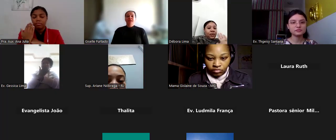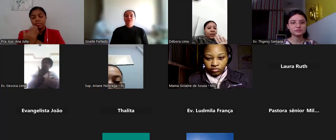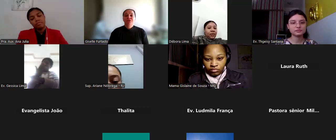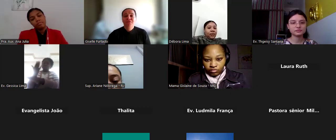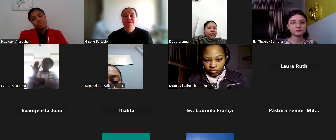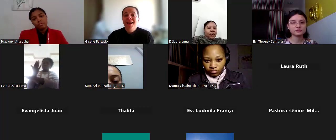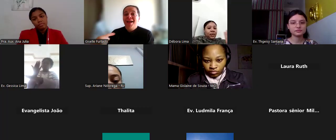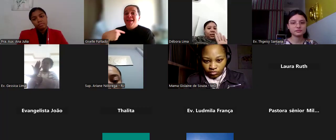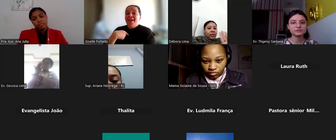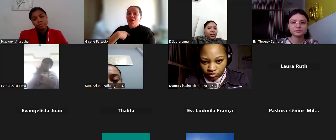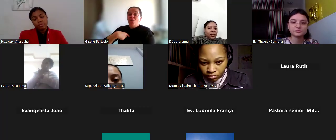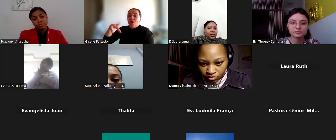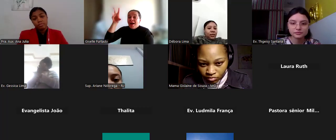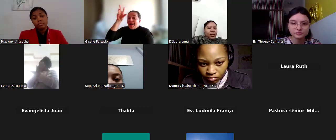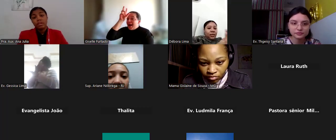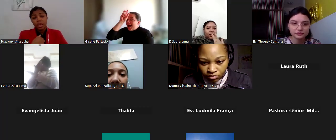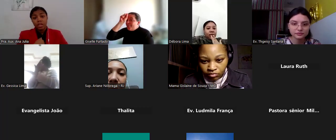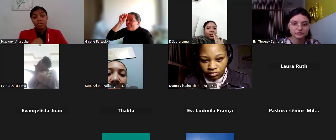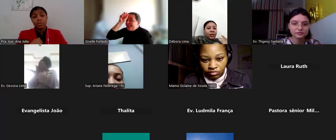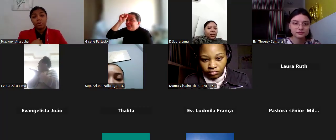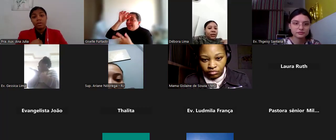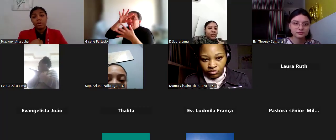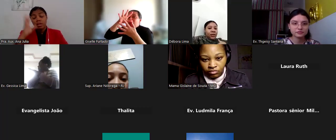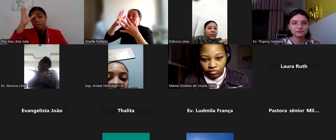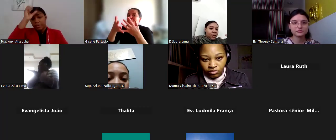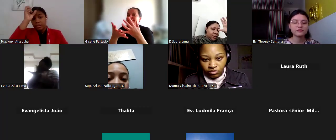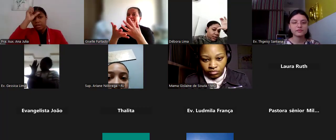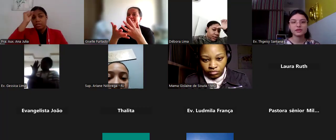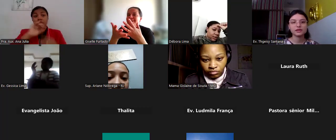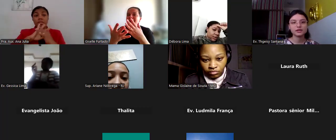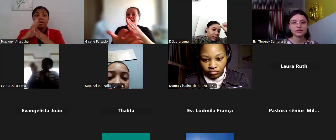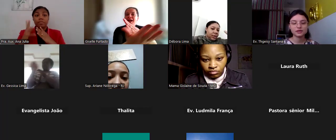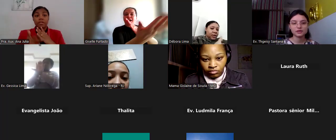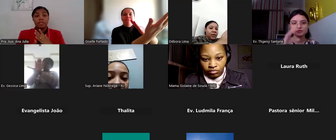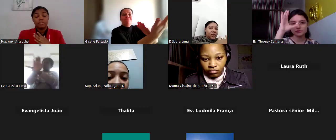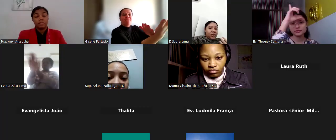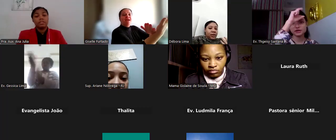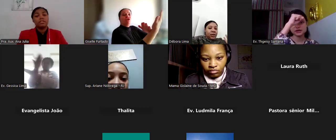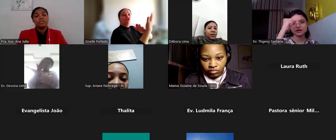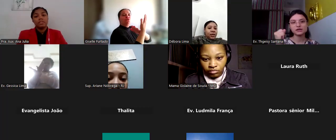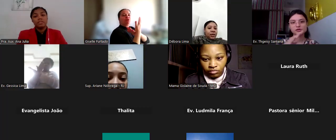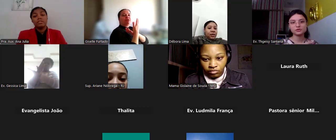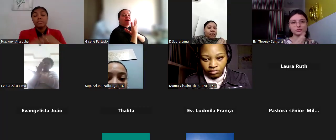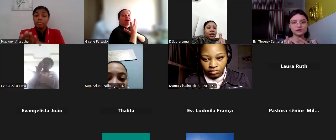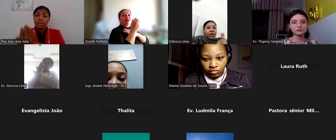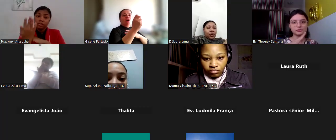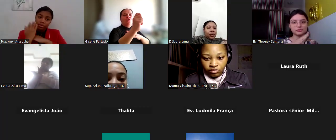Então, você vai falar, eu aprendendo Libras, me ajuda